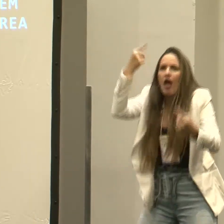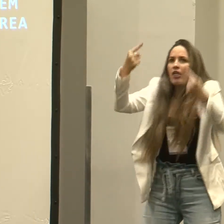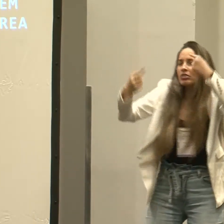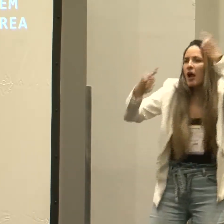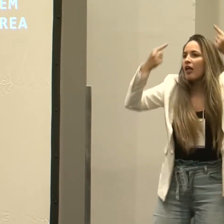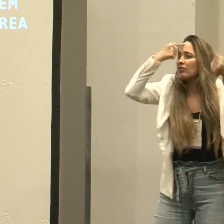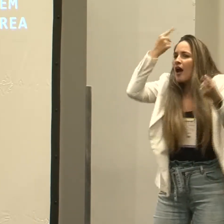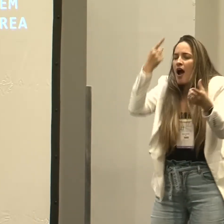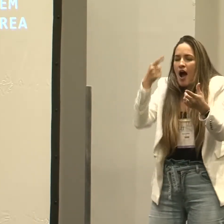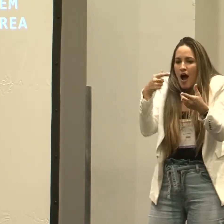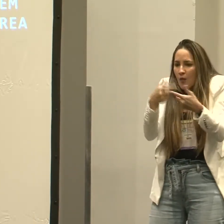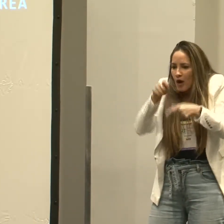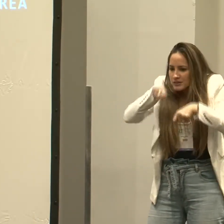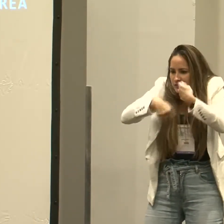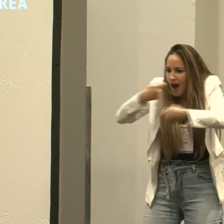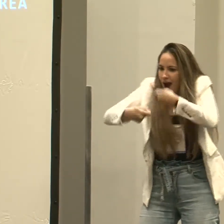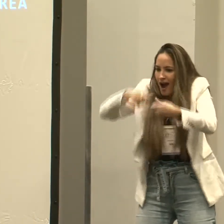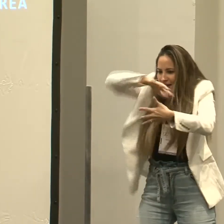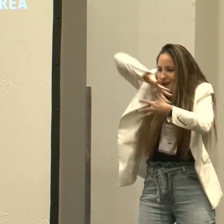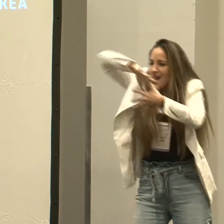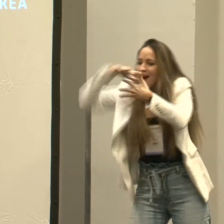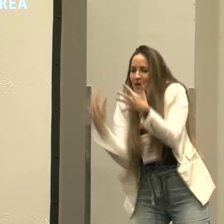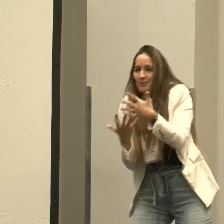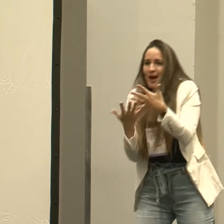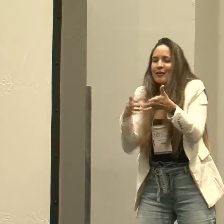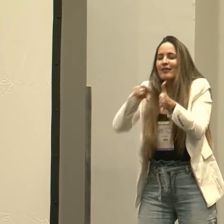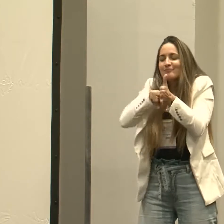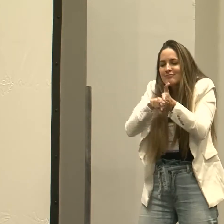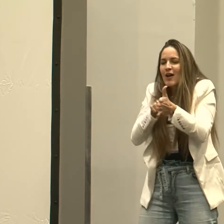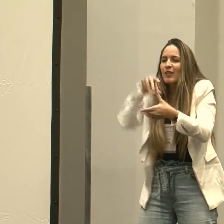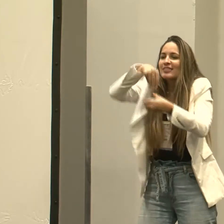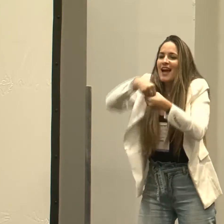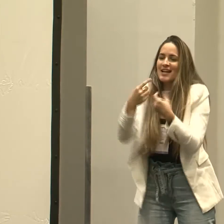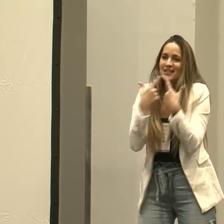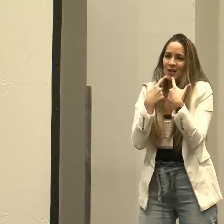protoformas da história das ideias linguísticas da Libras.